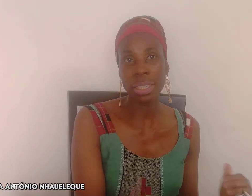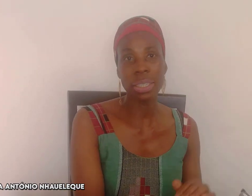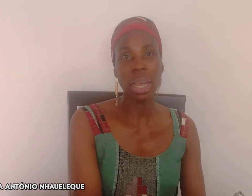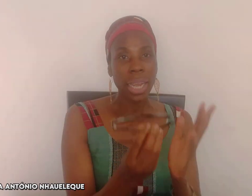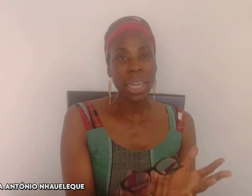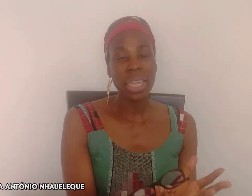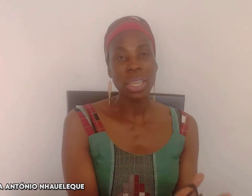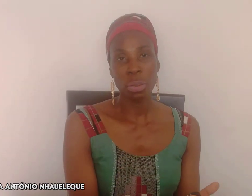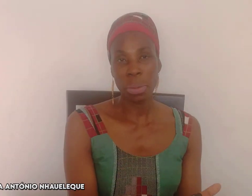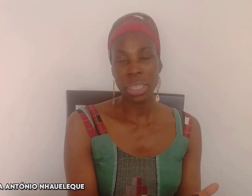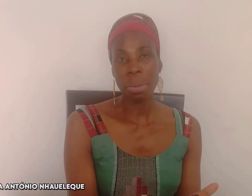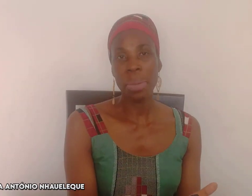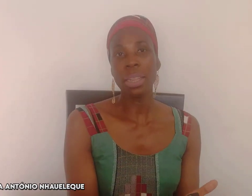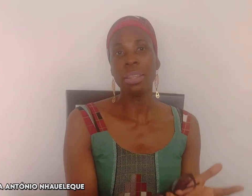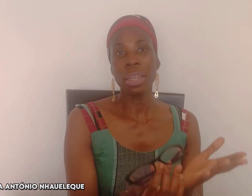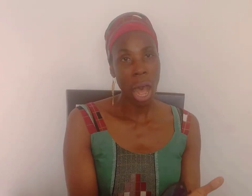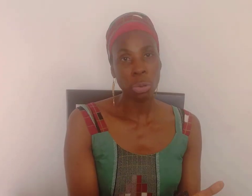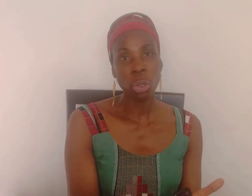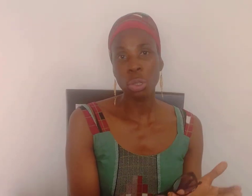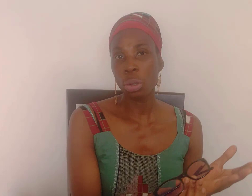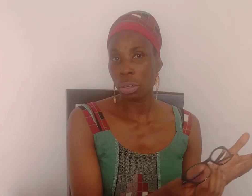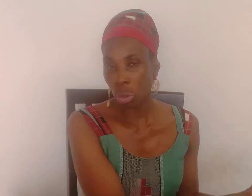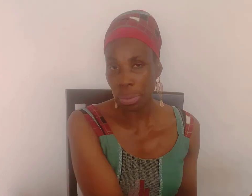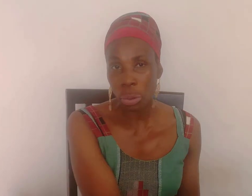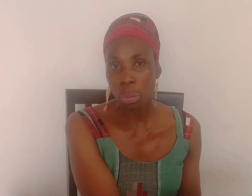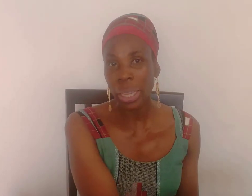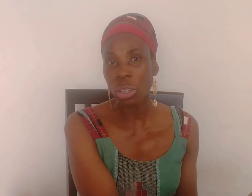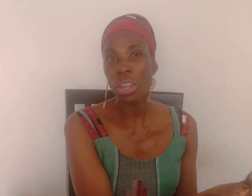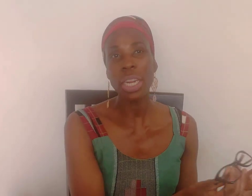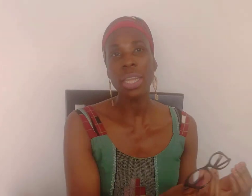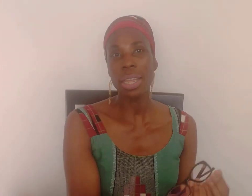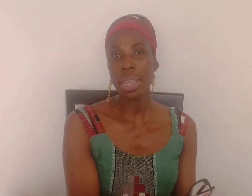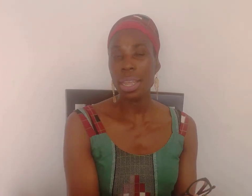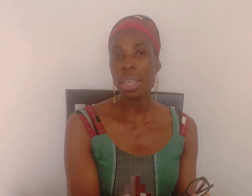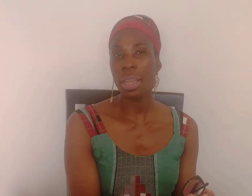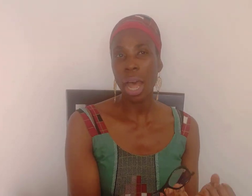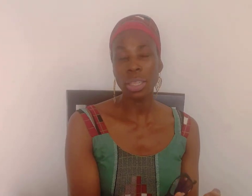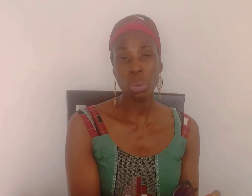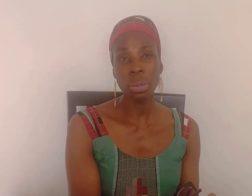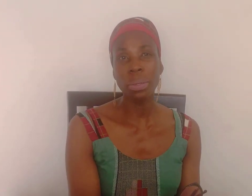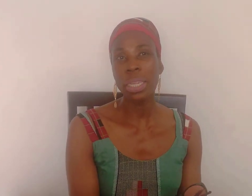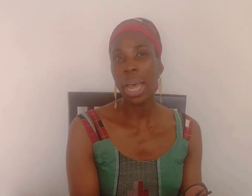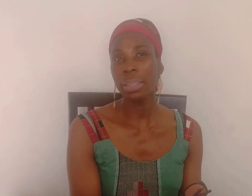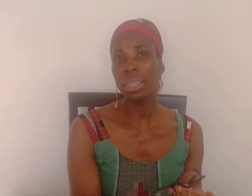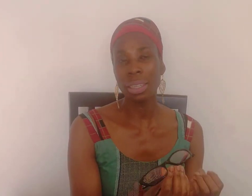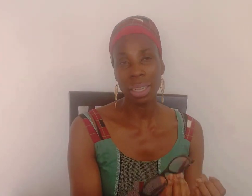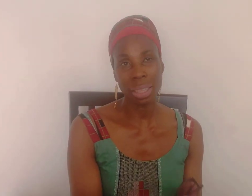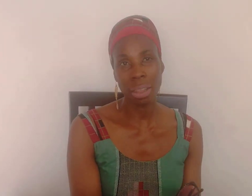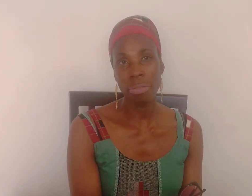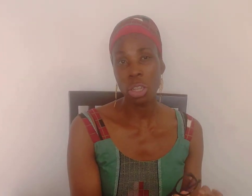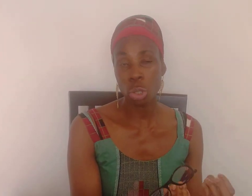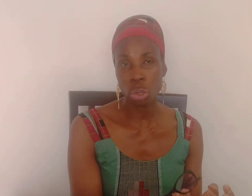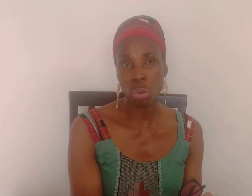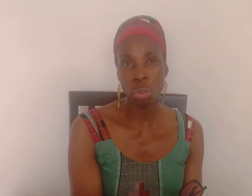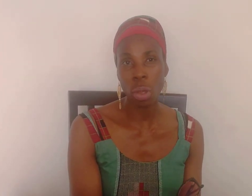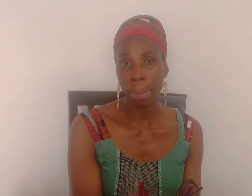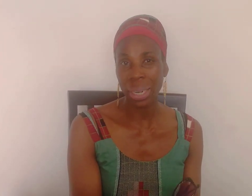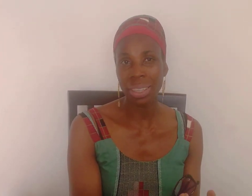deficiência. Agradeço imensamente ao Dr. Domingos Batone e à disponibilidade da TV Surdo a partir